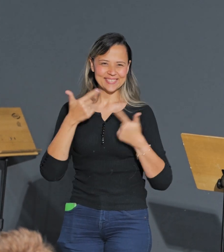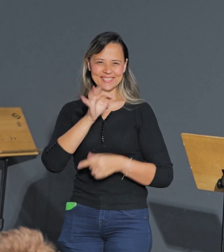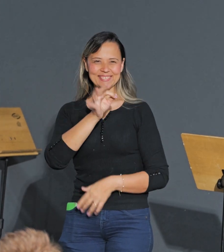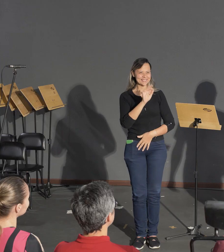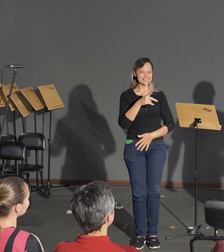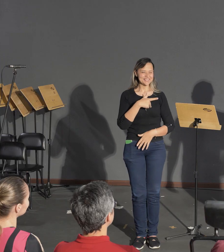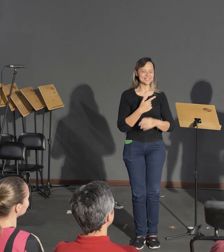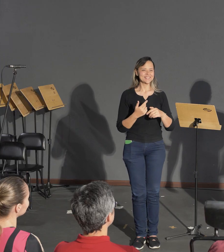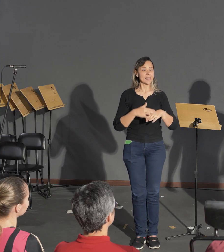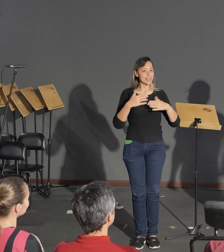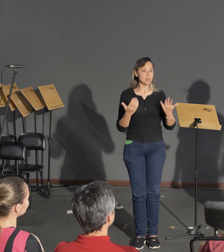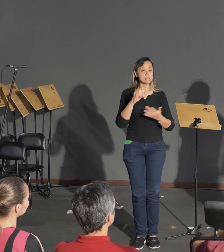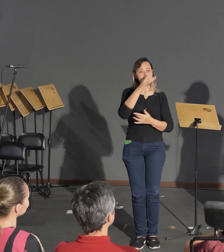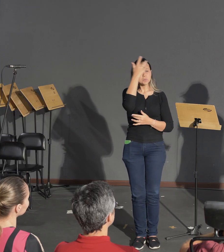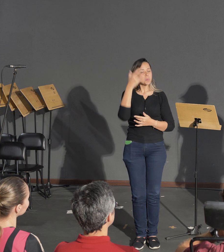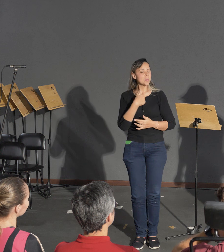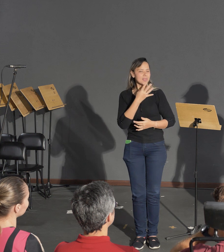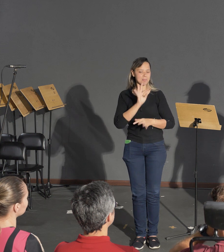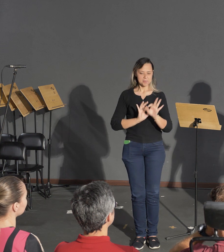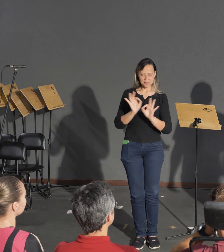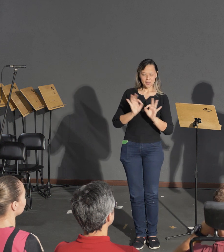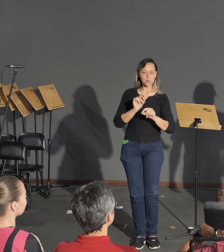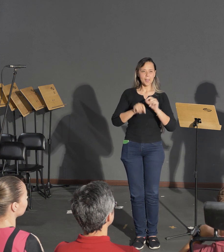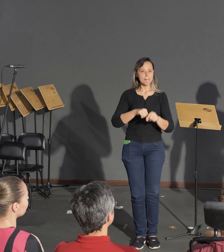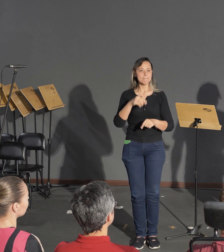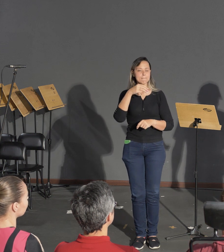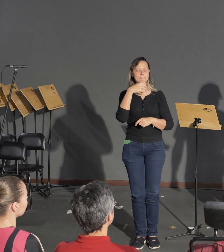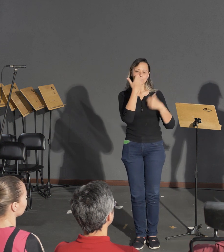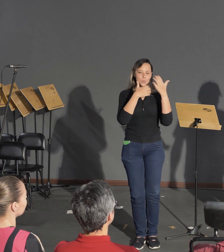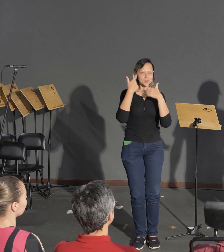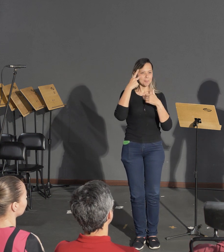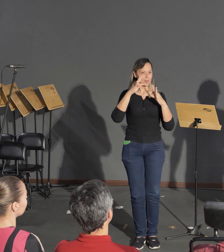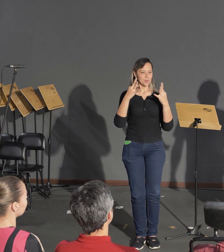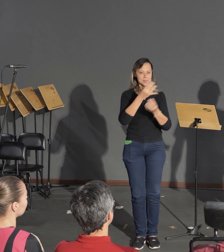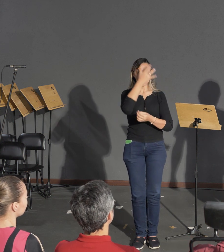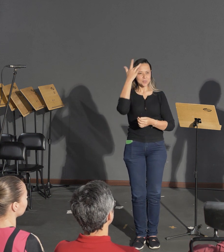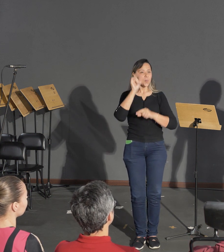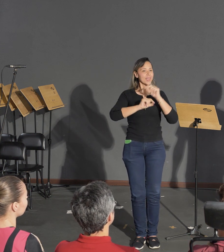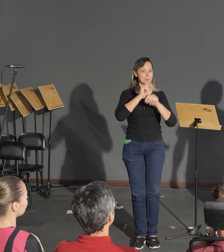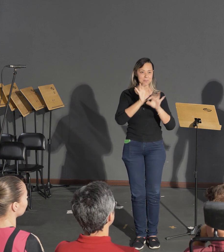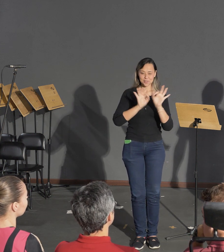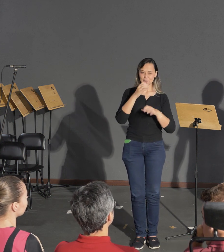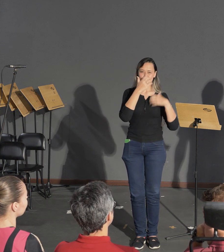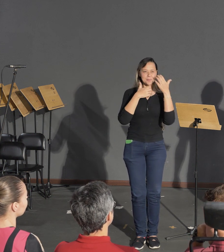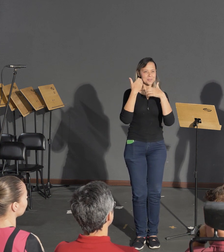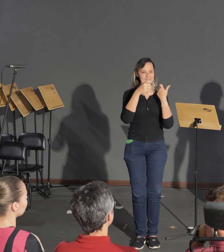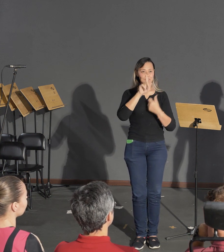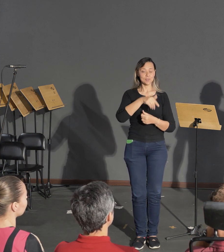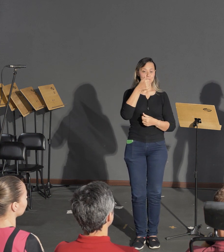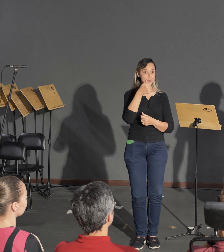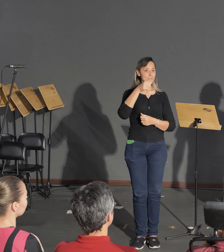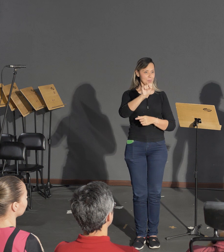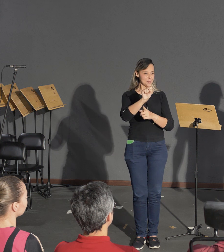Certo? Então, para quem não conhece o nosso projeto, o projeto Música para Todos, projeto Música para Todos